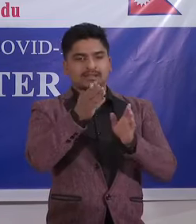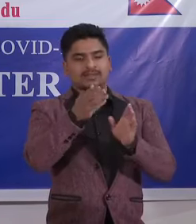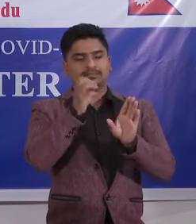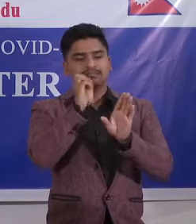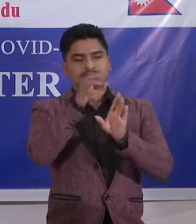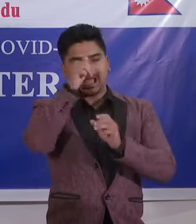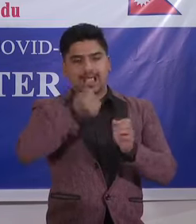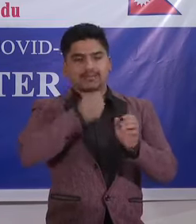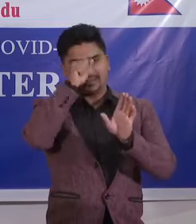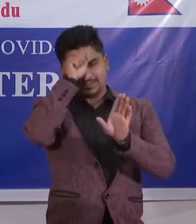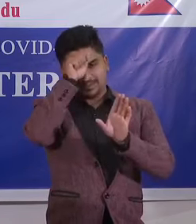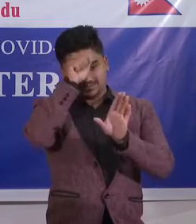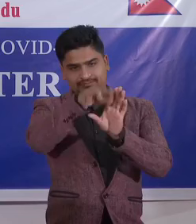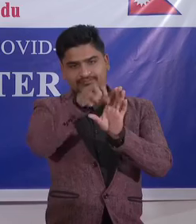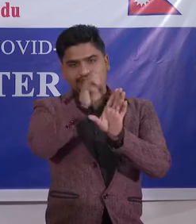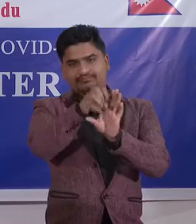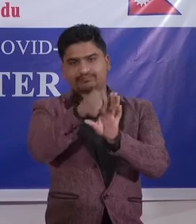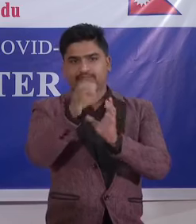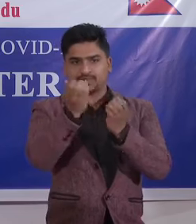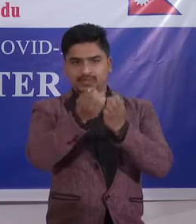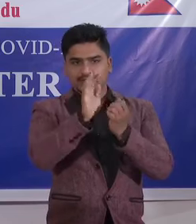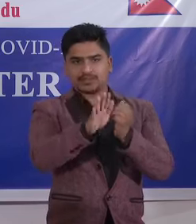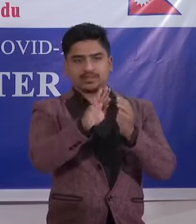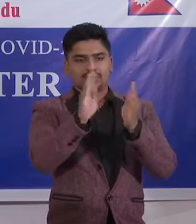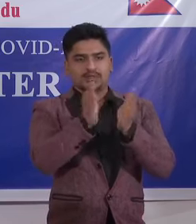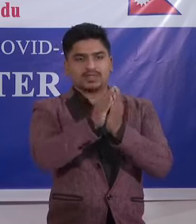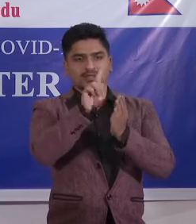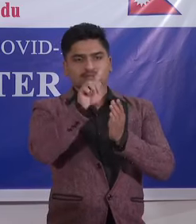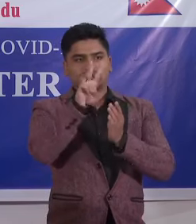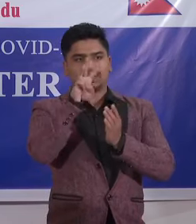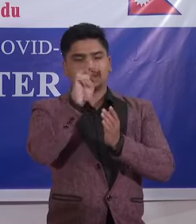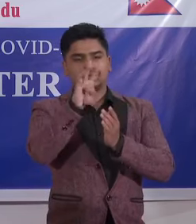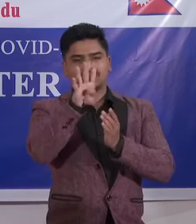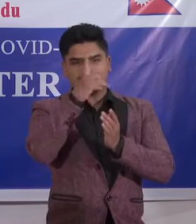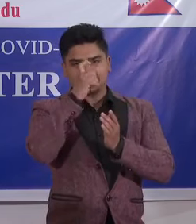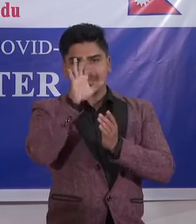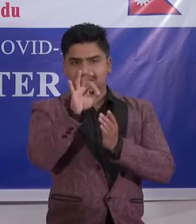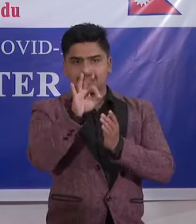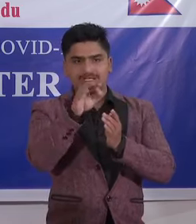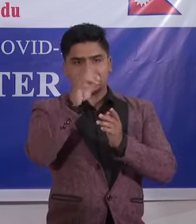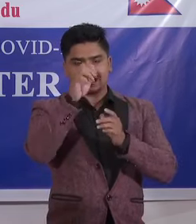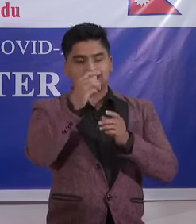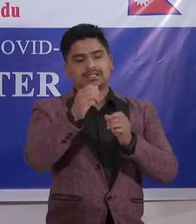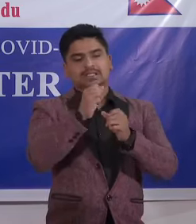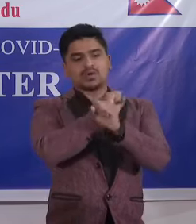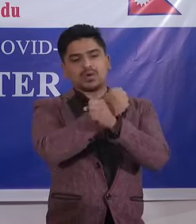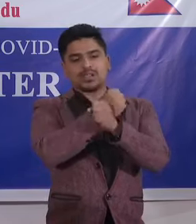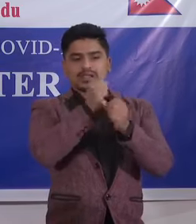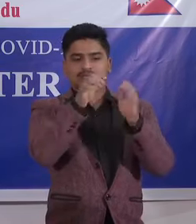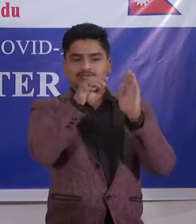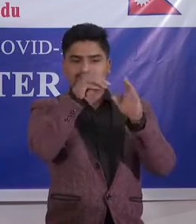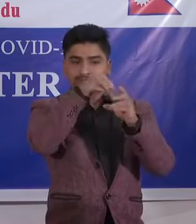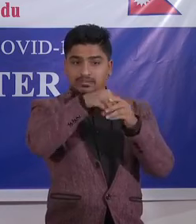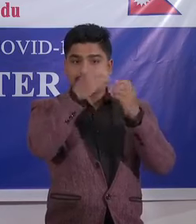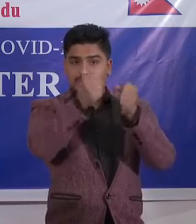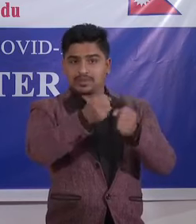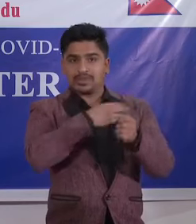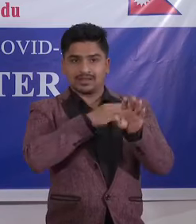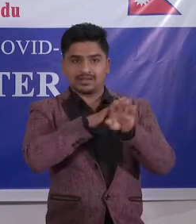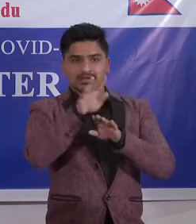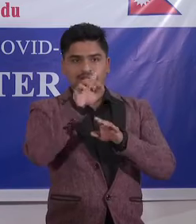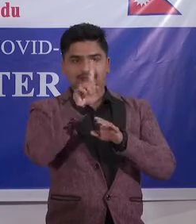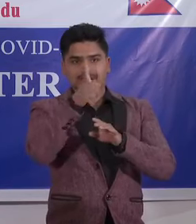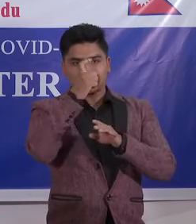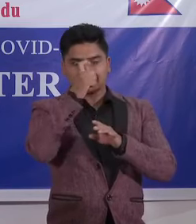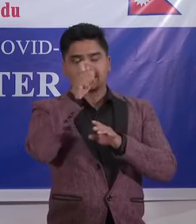गरोनु भाको छ कूल संख्याँ इन्ट्रीको 3450 मली पुगेको बने त्यसेगरी रेट जोन मा रहेका 4 जना होनुँँछ जम्मा एक सहल